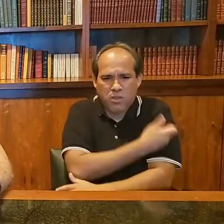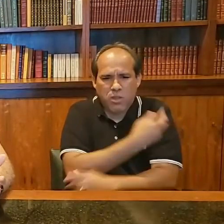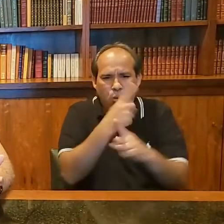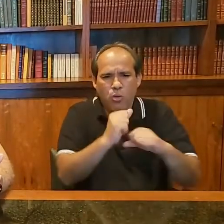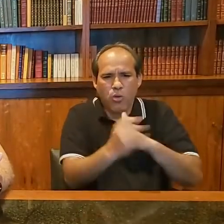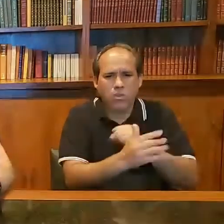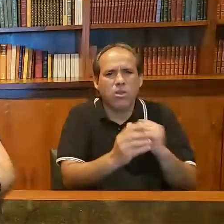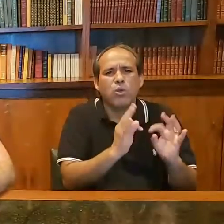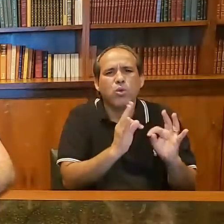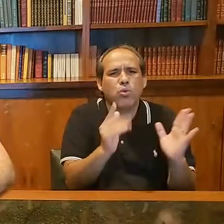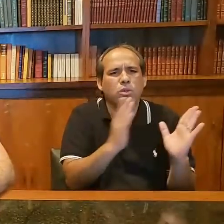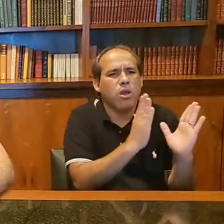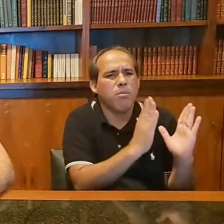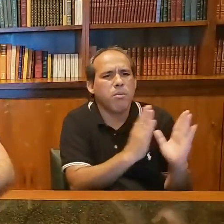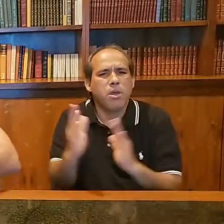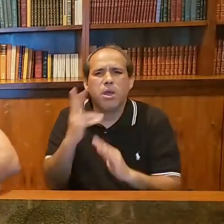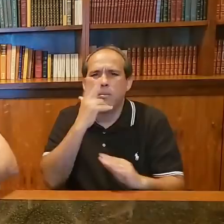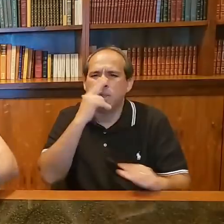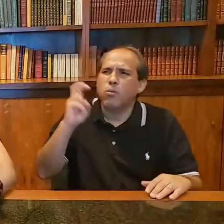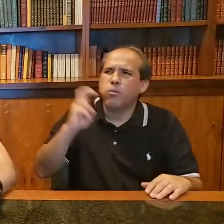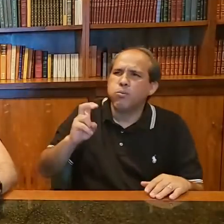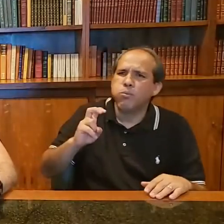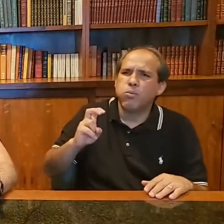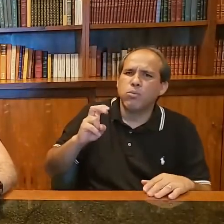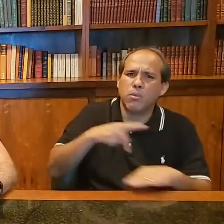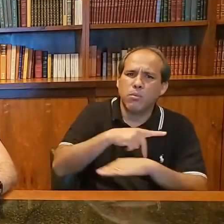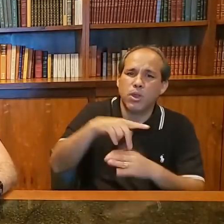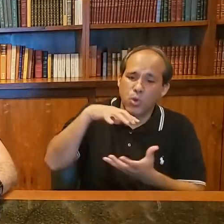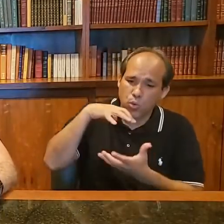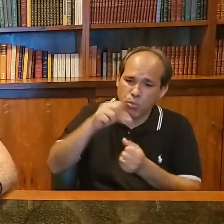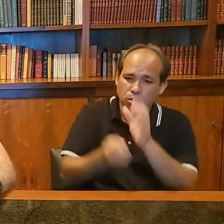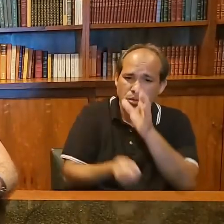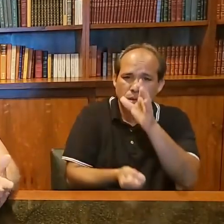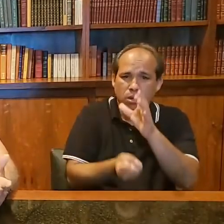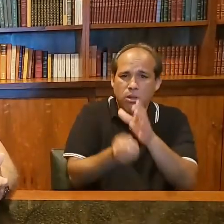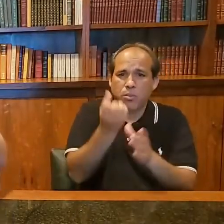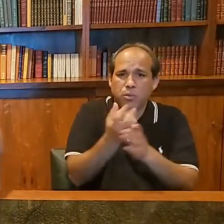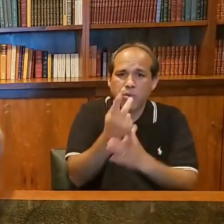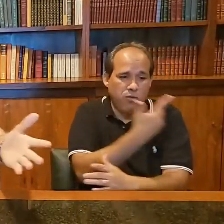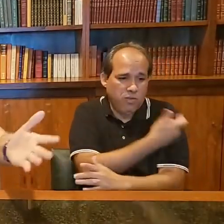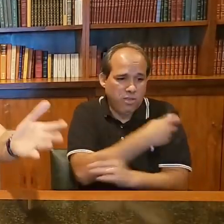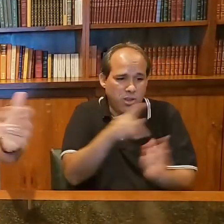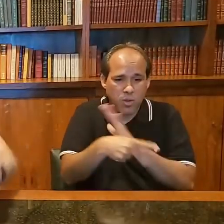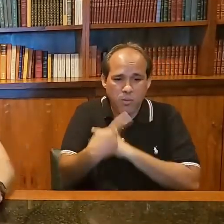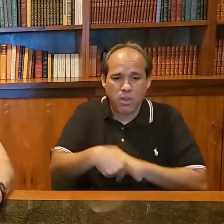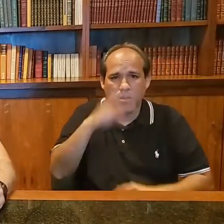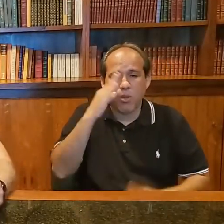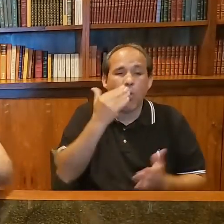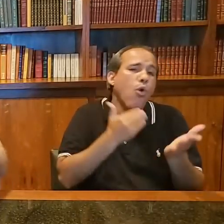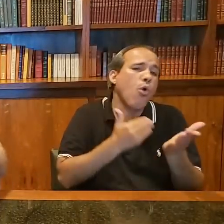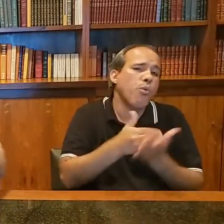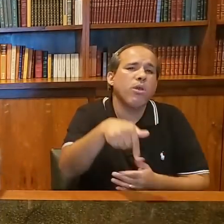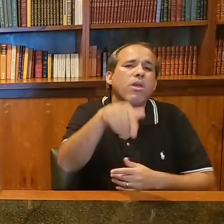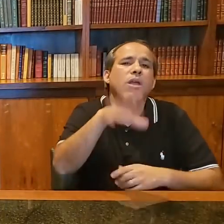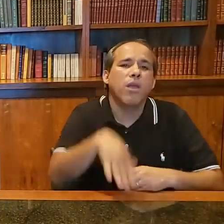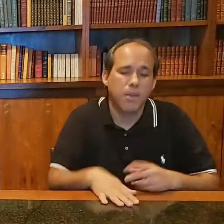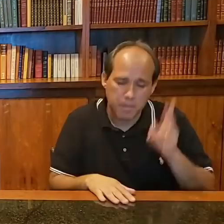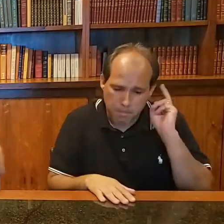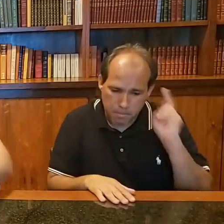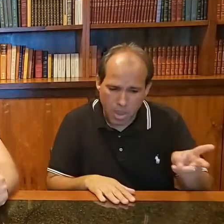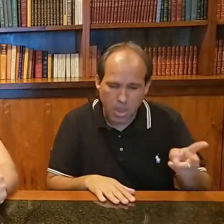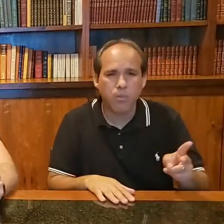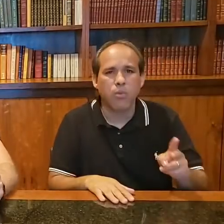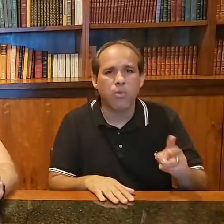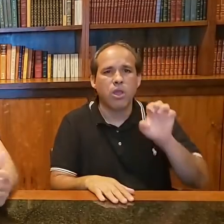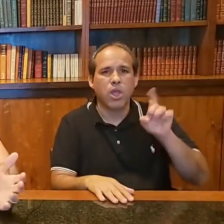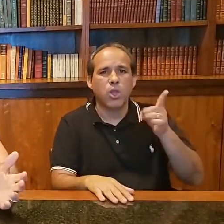engano, o quinto país do mundo a produzir vacina daqui. Isso é fantástico. E começou com quem? Com o Eduardo Pazuello lá